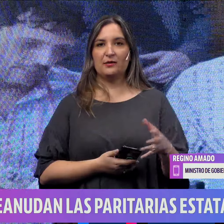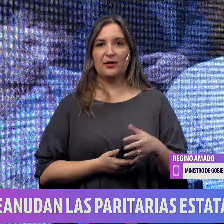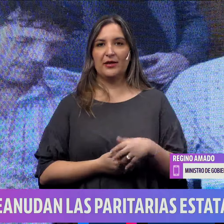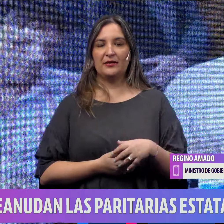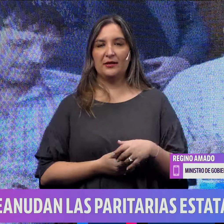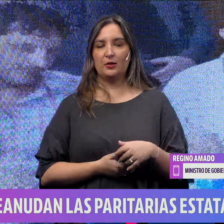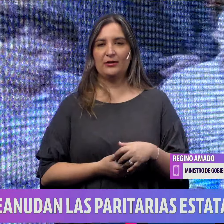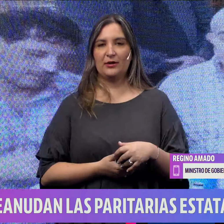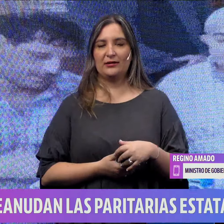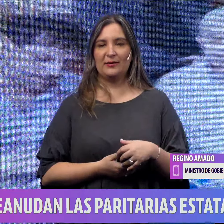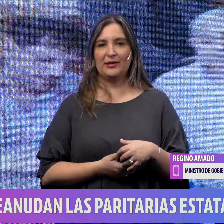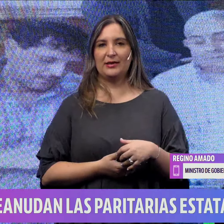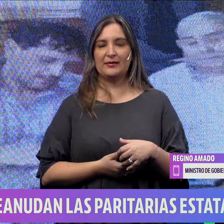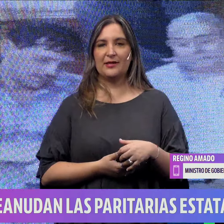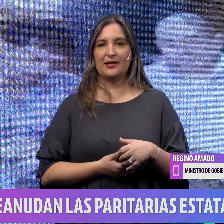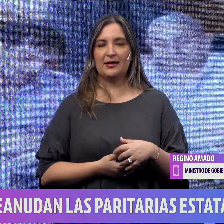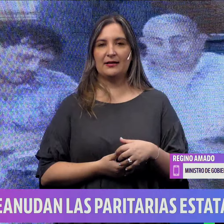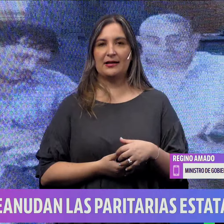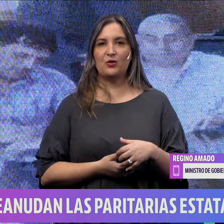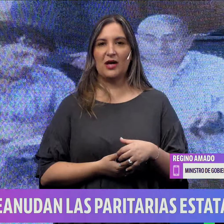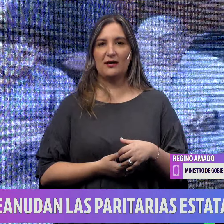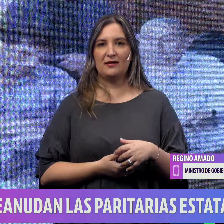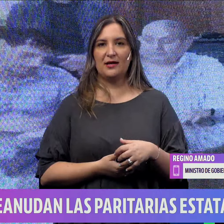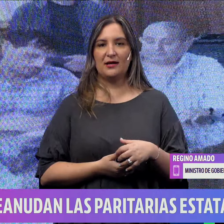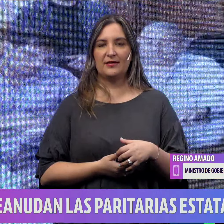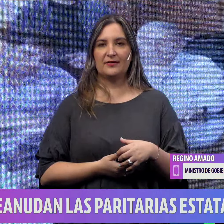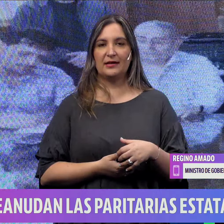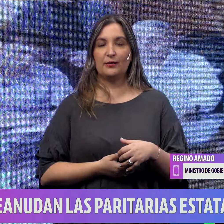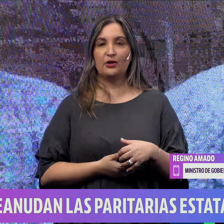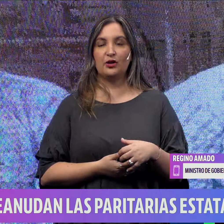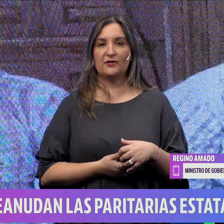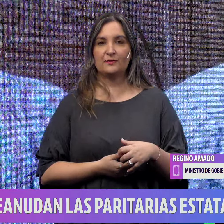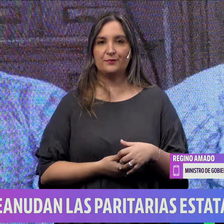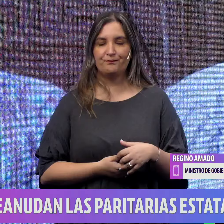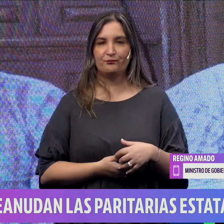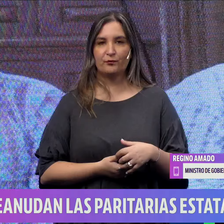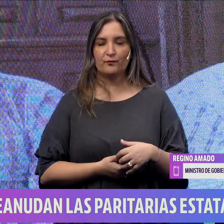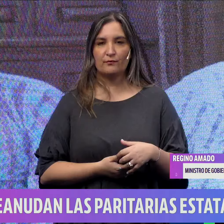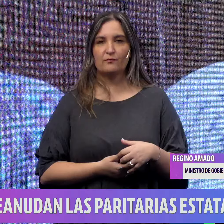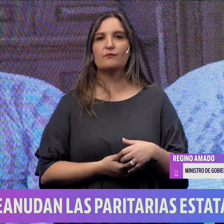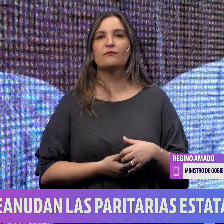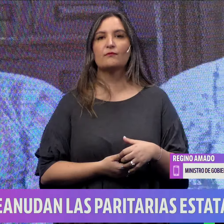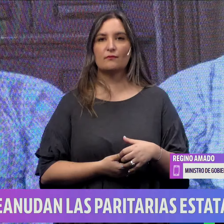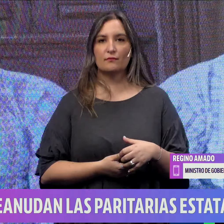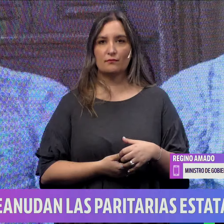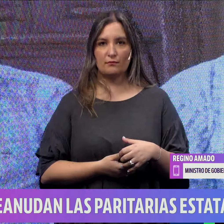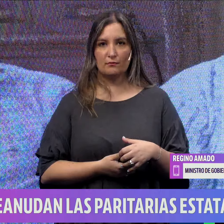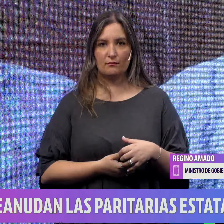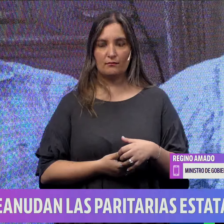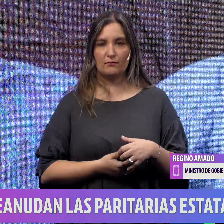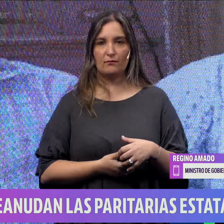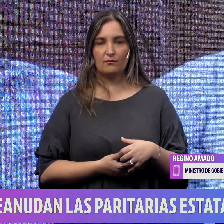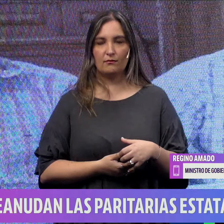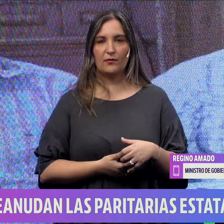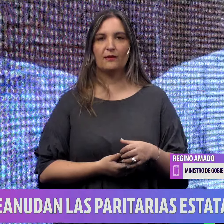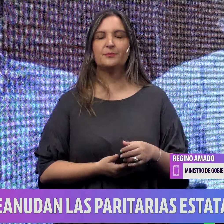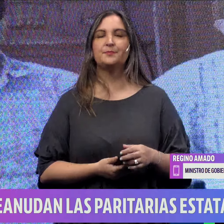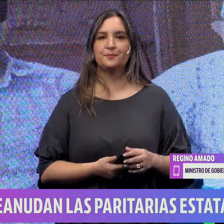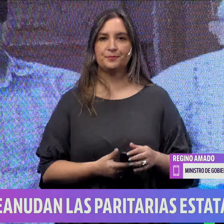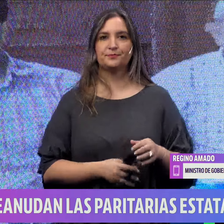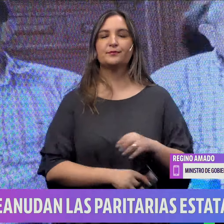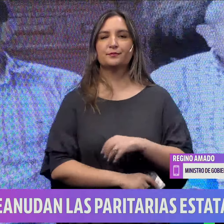más seguramente, o es durante la mañana, se van a reanudar las reuniones. Así es. Empezamos la segunda ronda